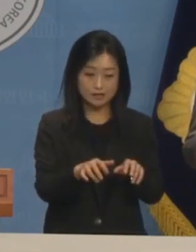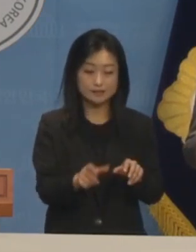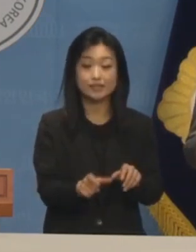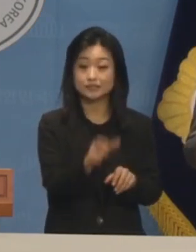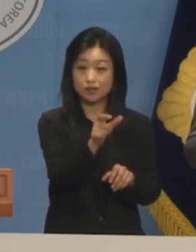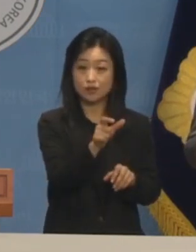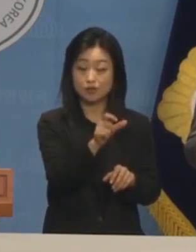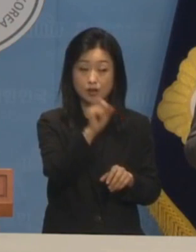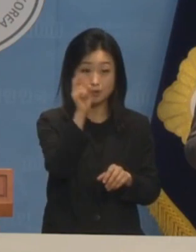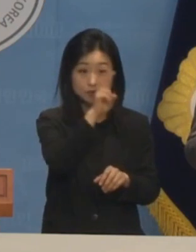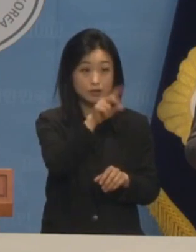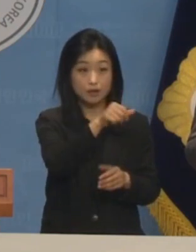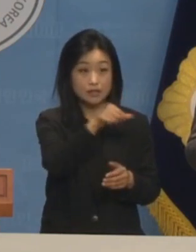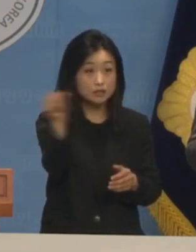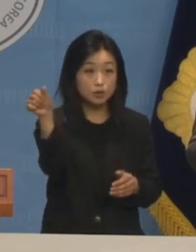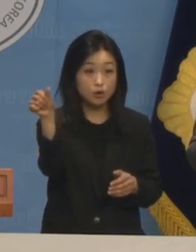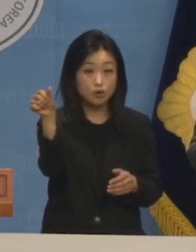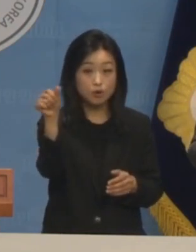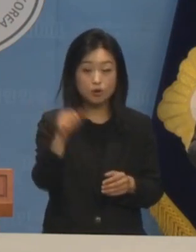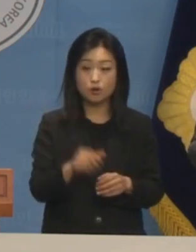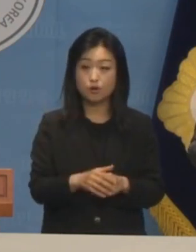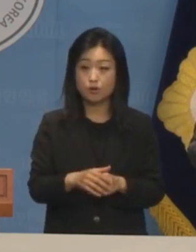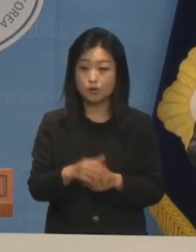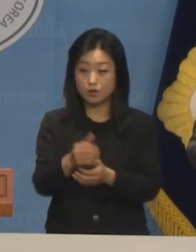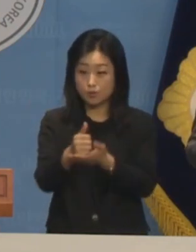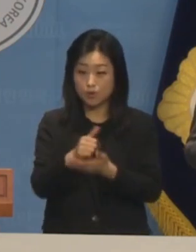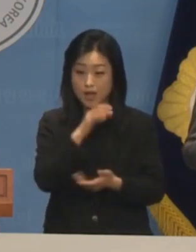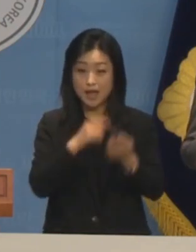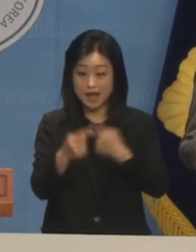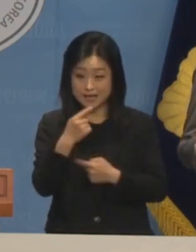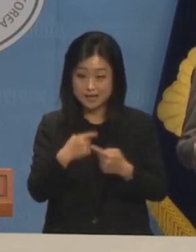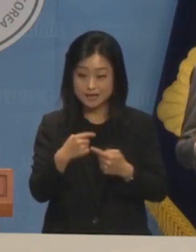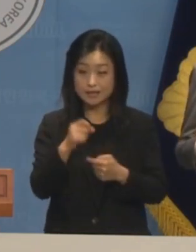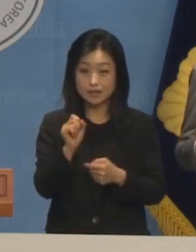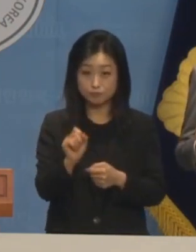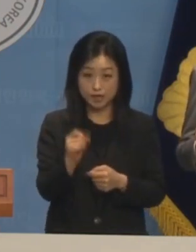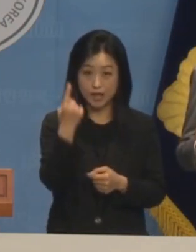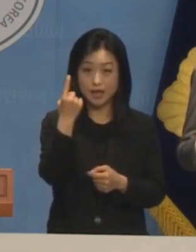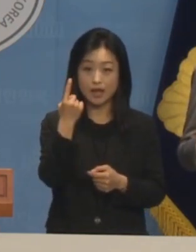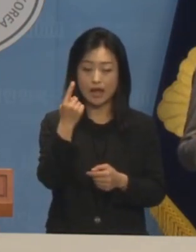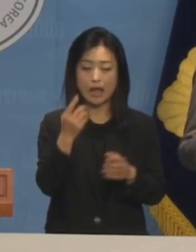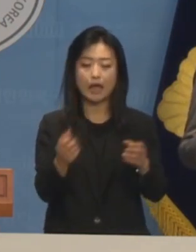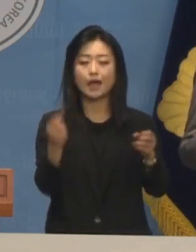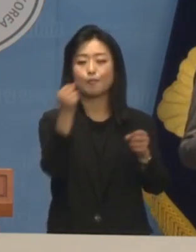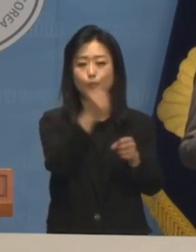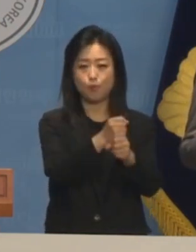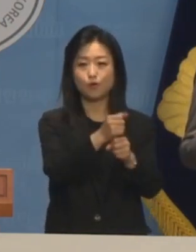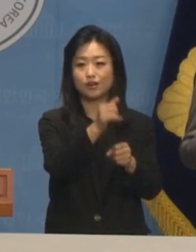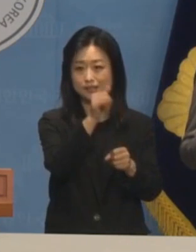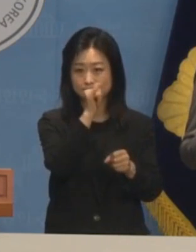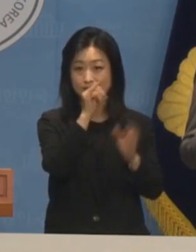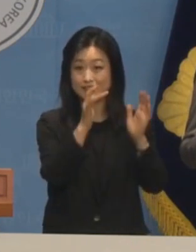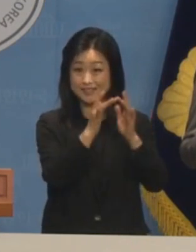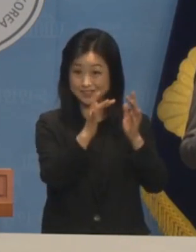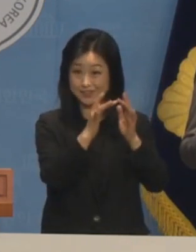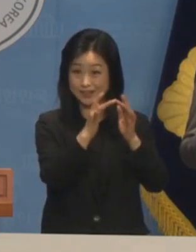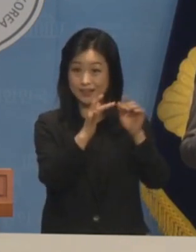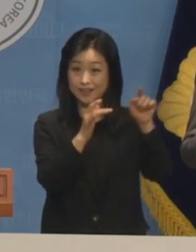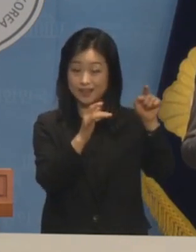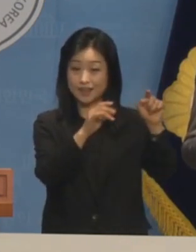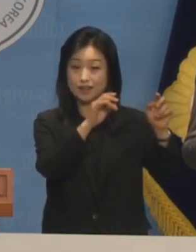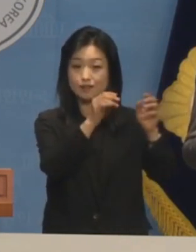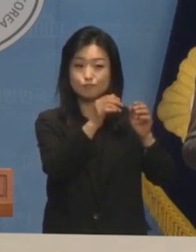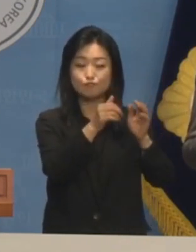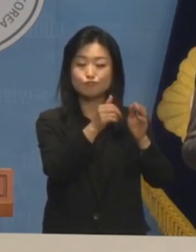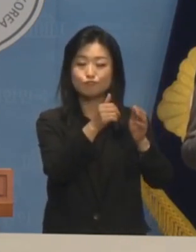어느 순간 사라졌고 고객센터에 항의하자 그제서야 복원했던 사례, 즉 플랫폼이 리뷰를 임의로